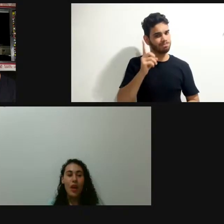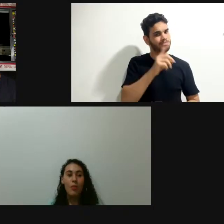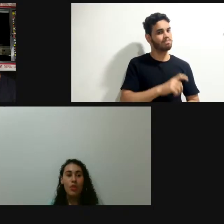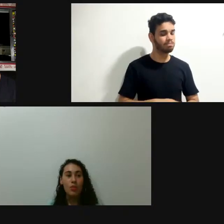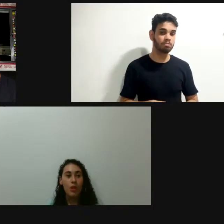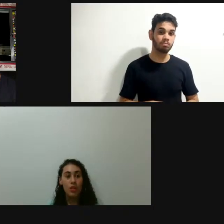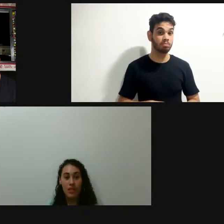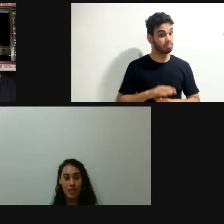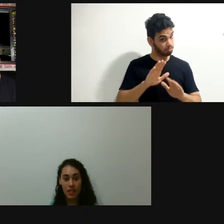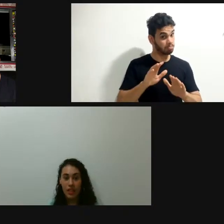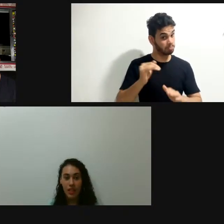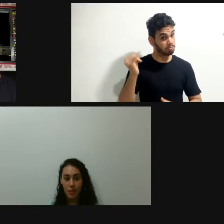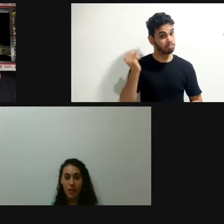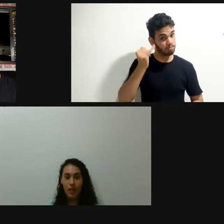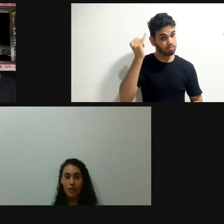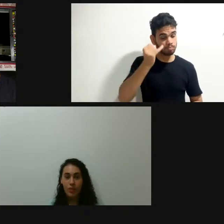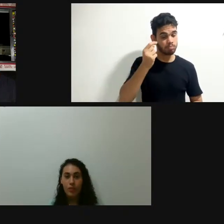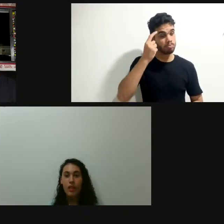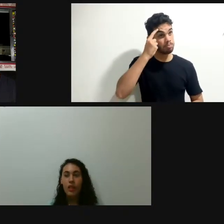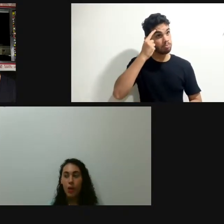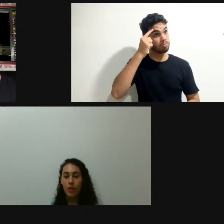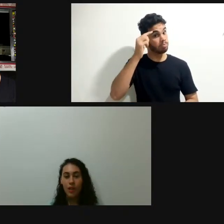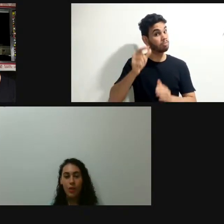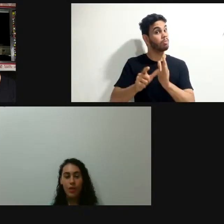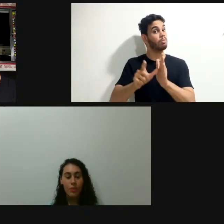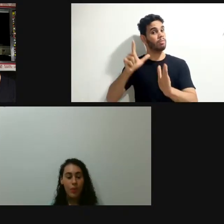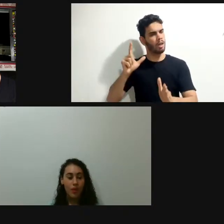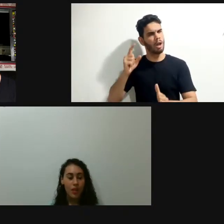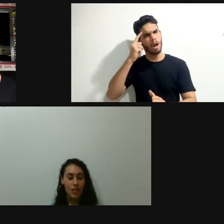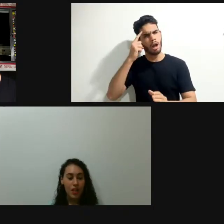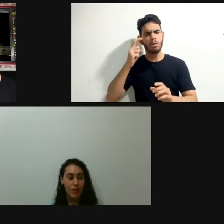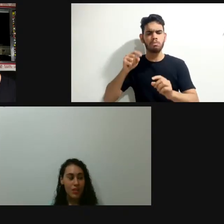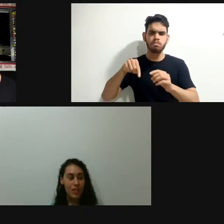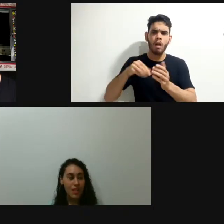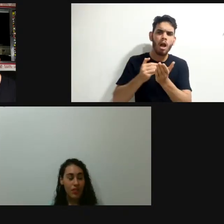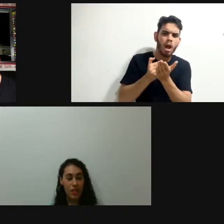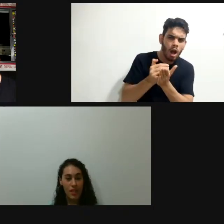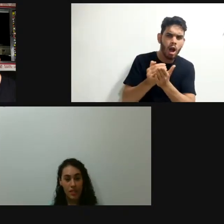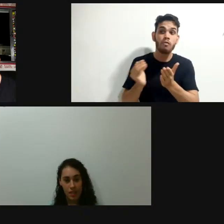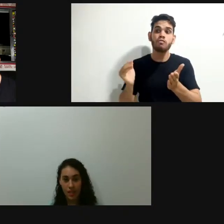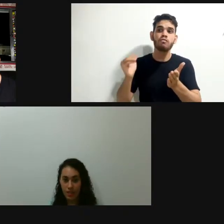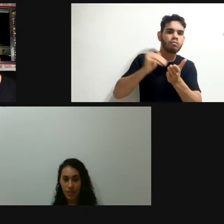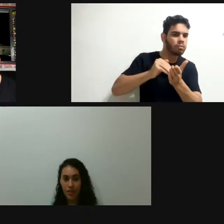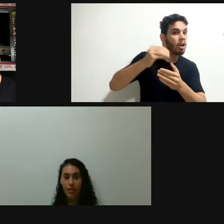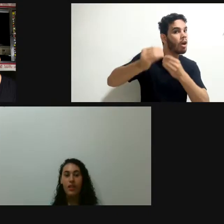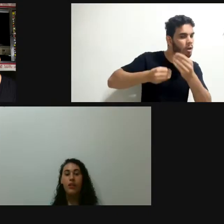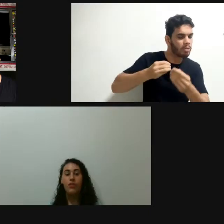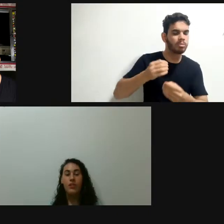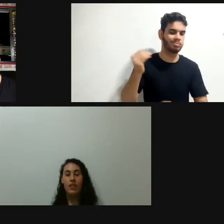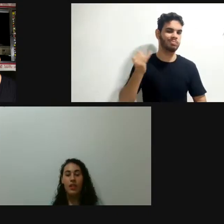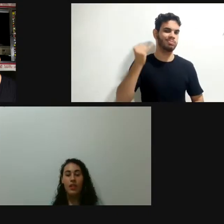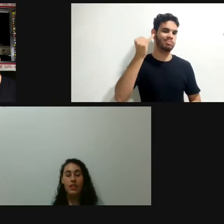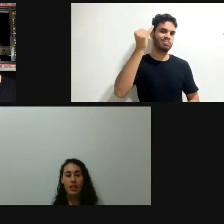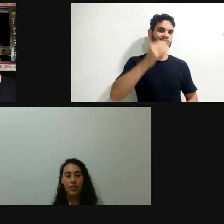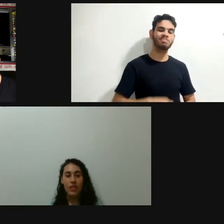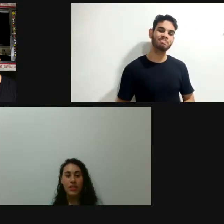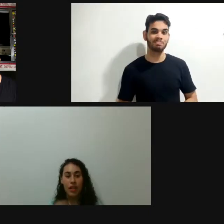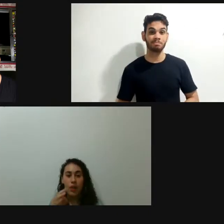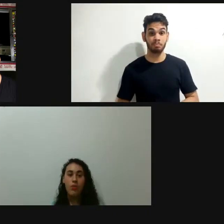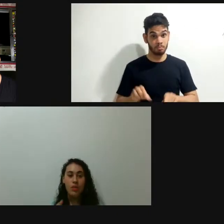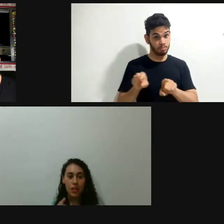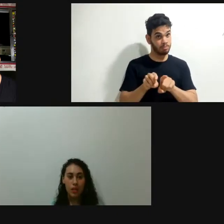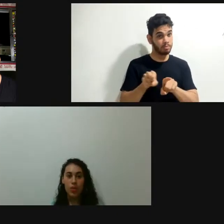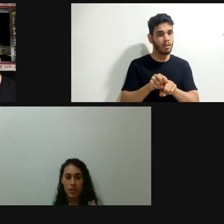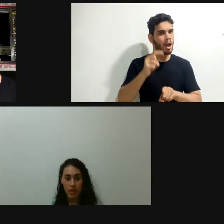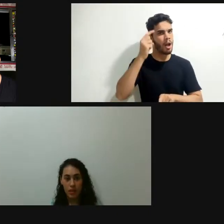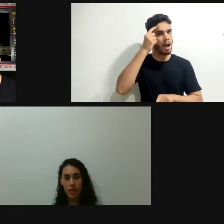isso, é muito importante você já ter determinado. Outra coisa importante é você definir as cenas. Você escrever cena